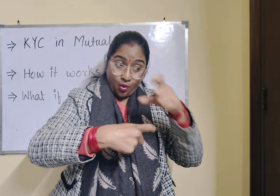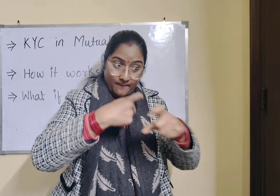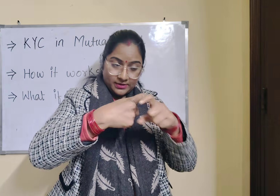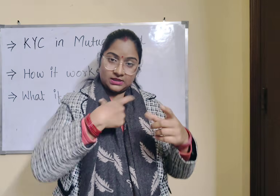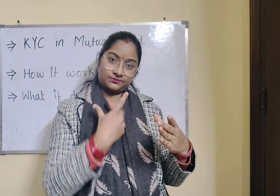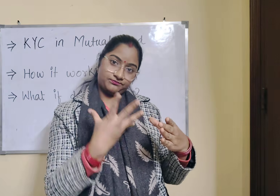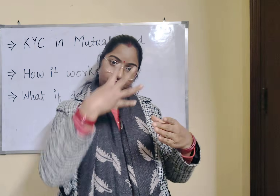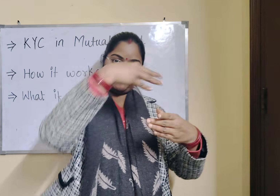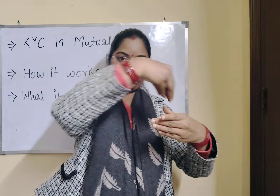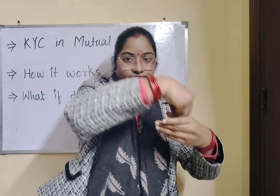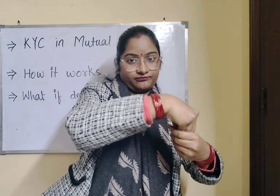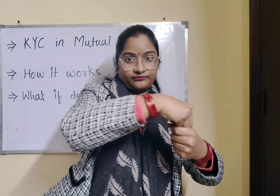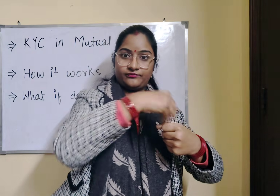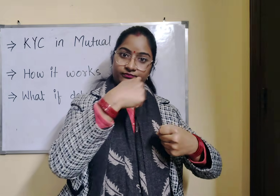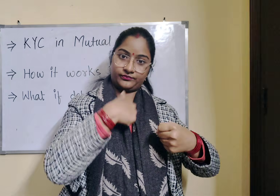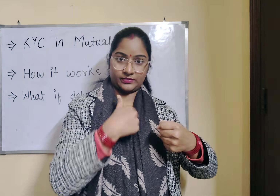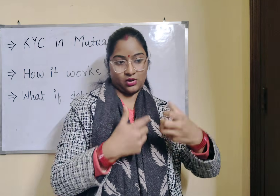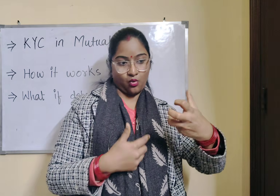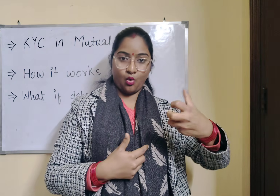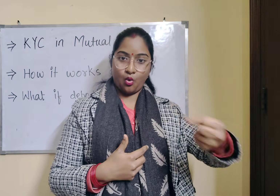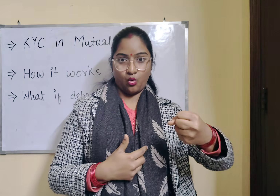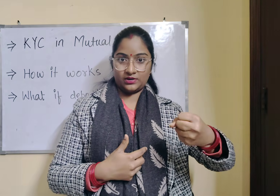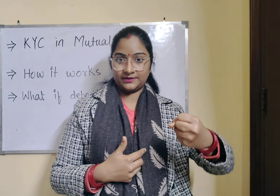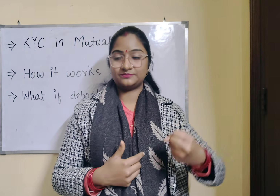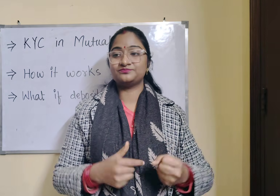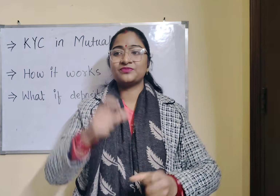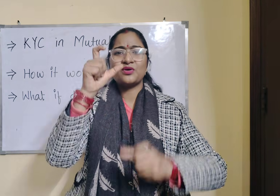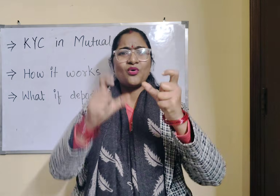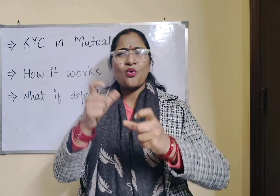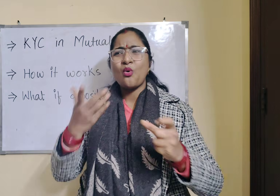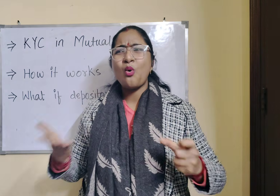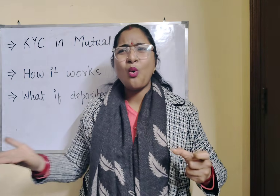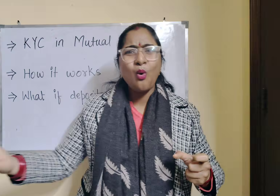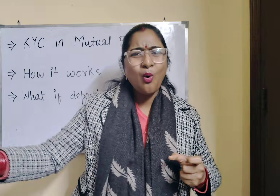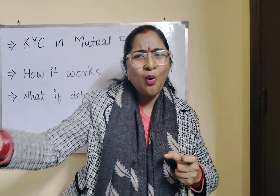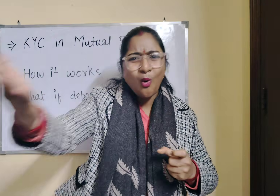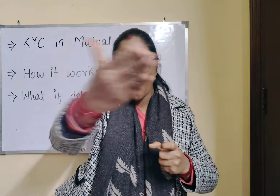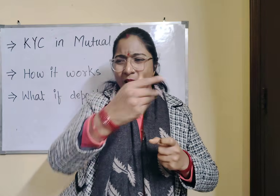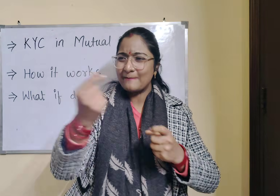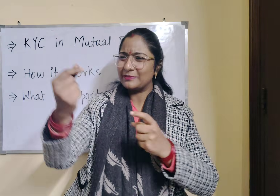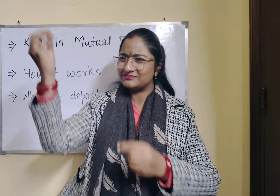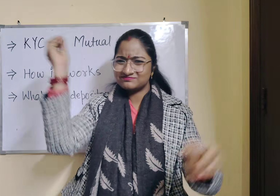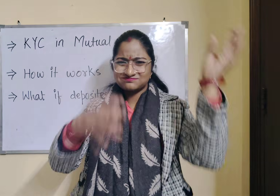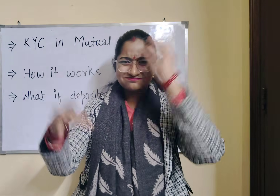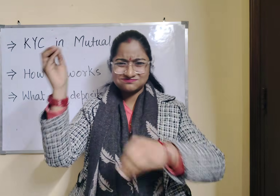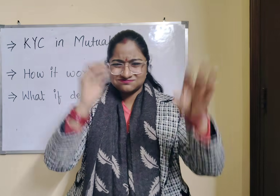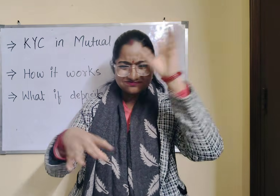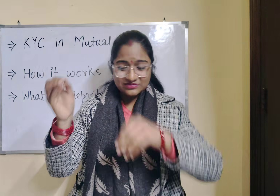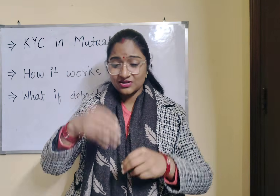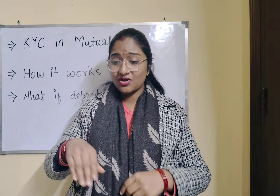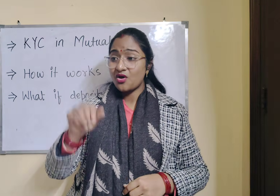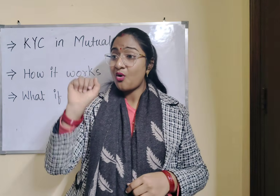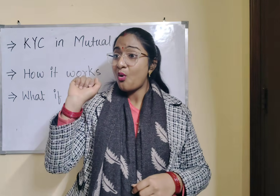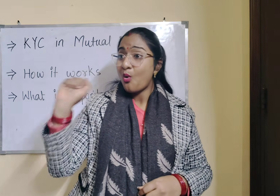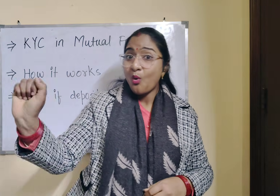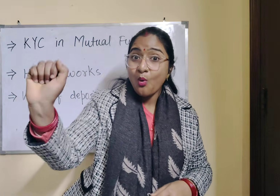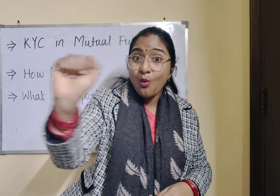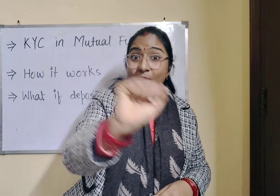मैं म्यूचुअल फंड में अपने पैसे जो हैं इन्वेस्ट कर रही हूँ, या फिर आप समझ लीजिए या मैं वहाँ पर एक एज अ मैनेजर